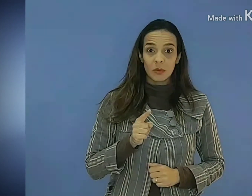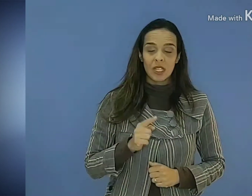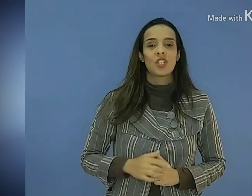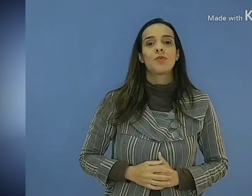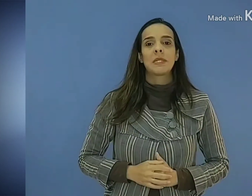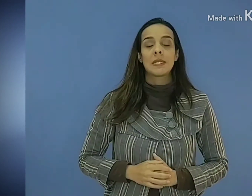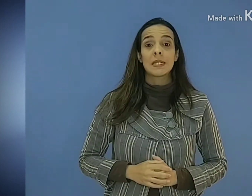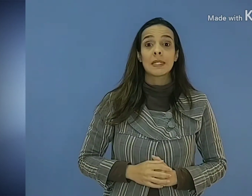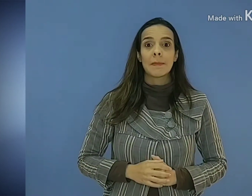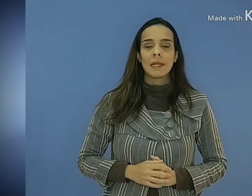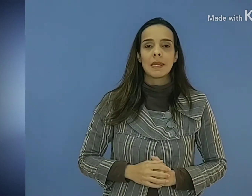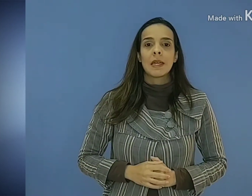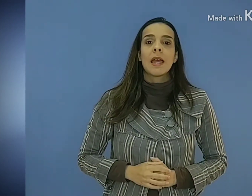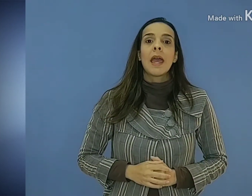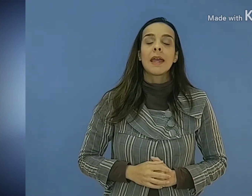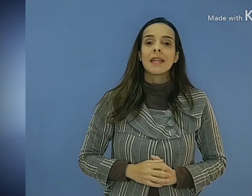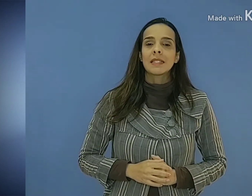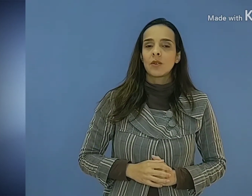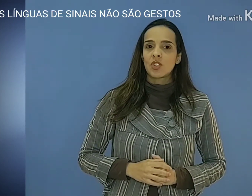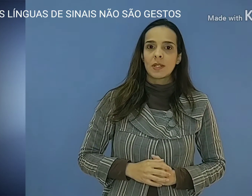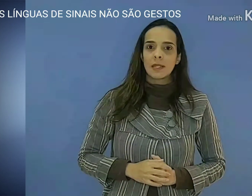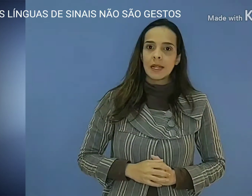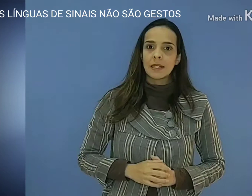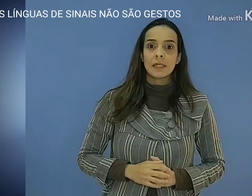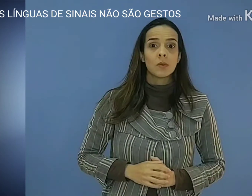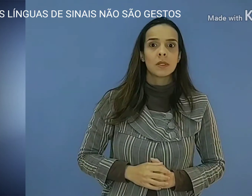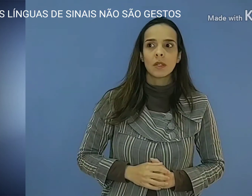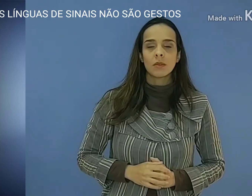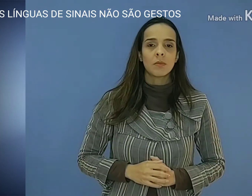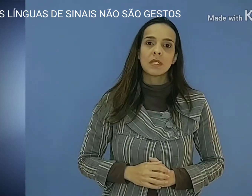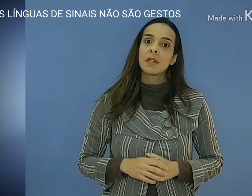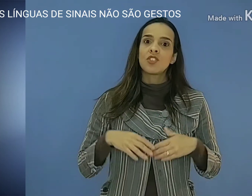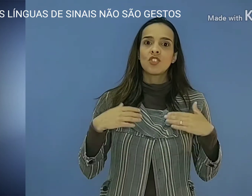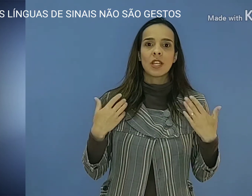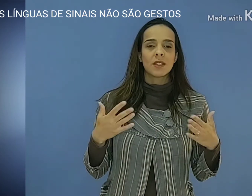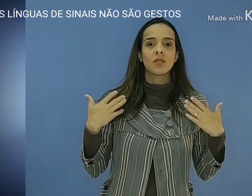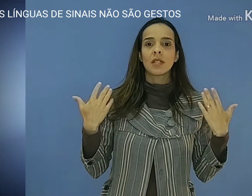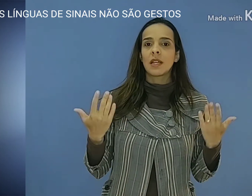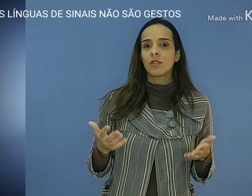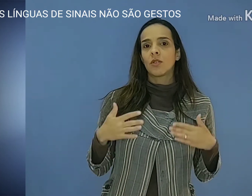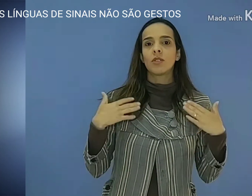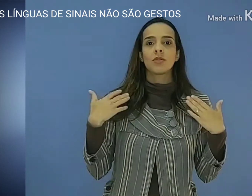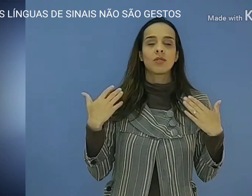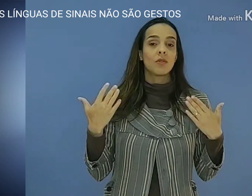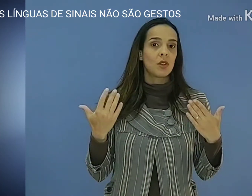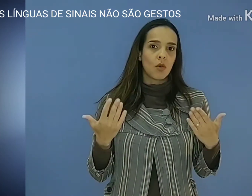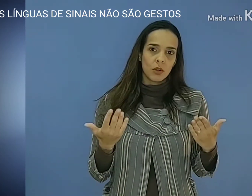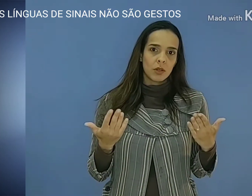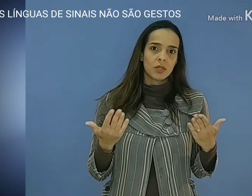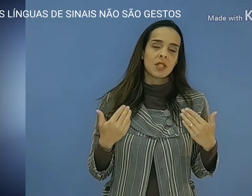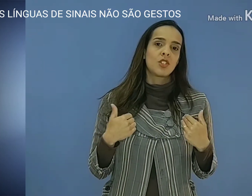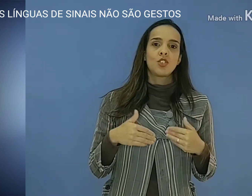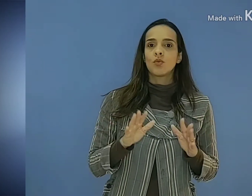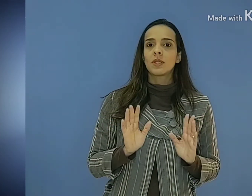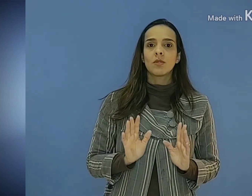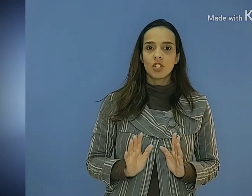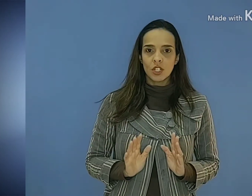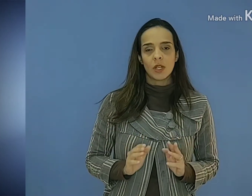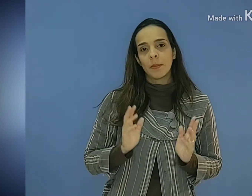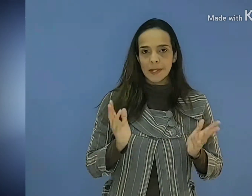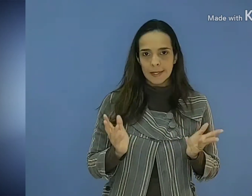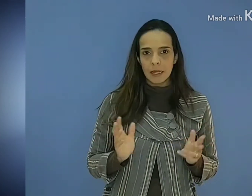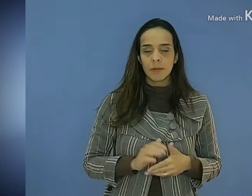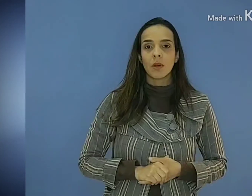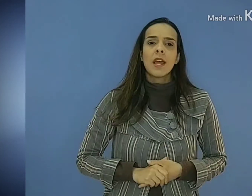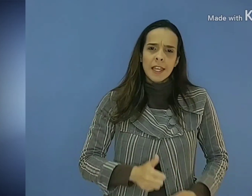Outro ponto que a gente precisa saber é que as línguas de sinais não são simplesmente gestos aleatórios ou icônicos que a gente usa no dia